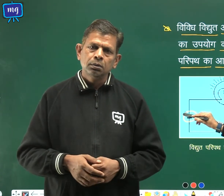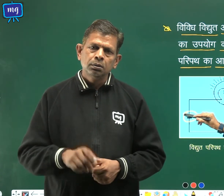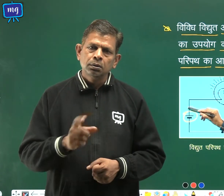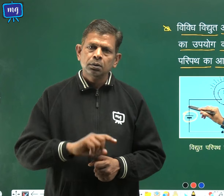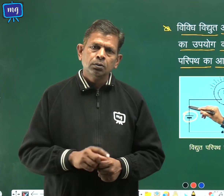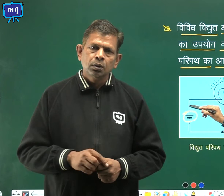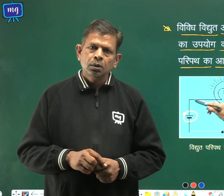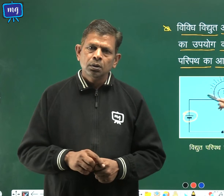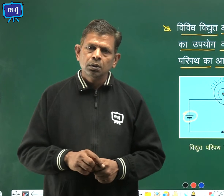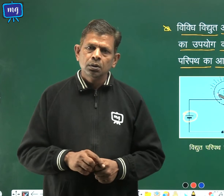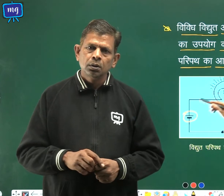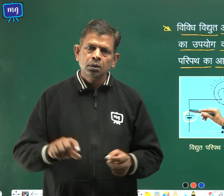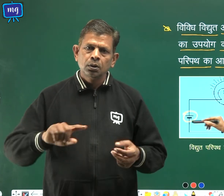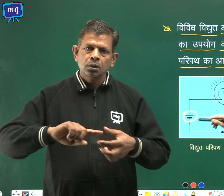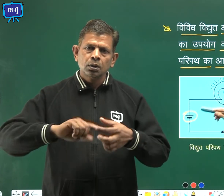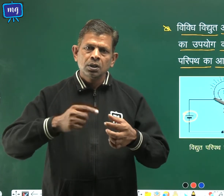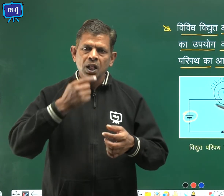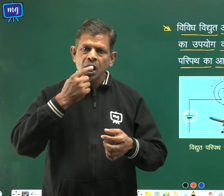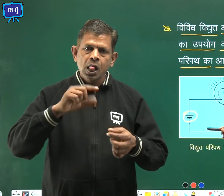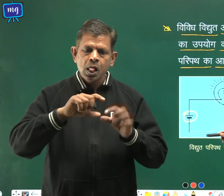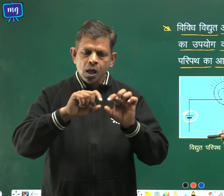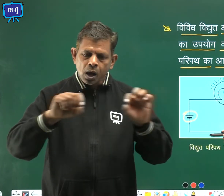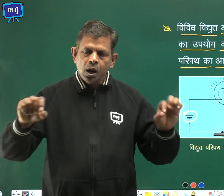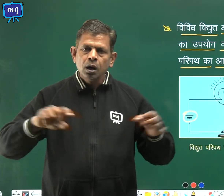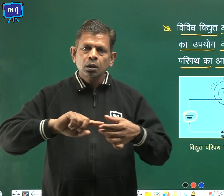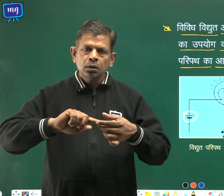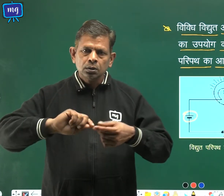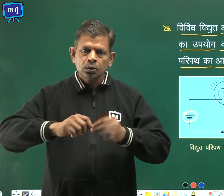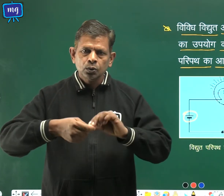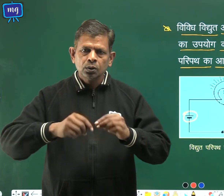इसके द्वारा इसको संयोजी तार से जोड़ा जाएगा